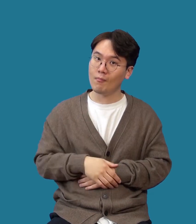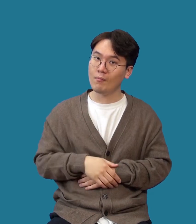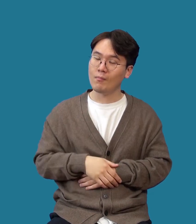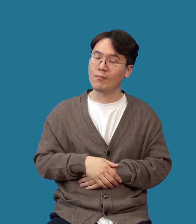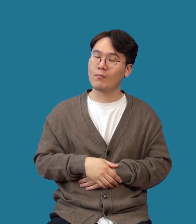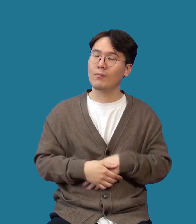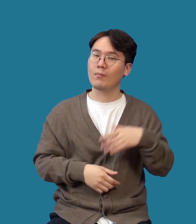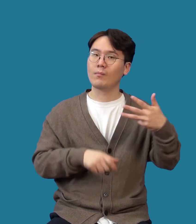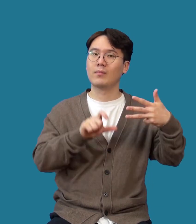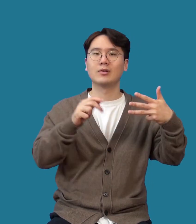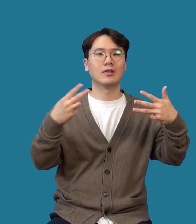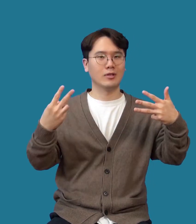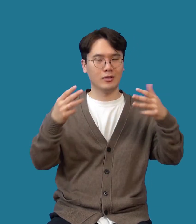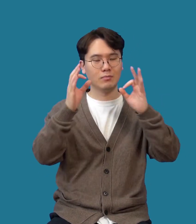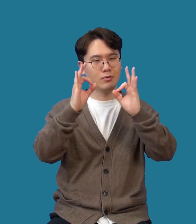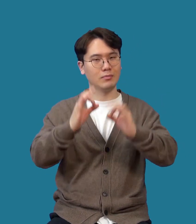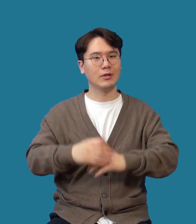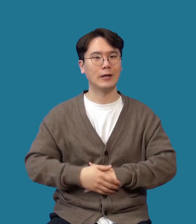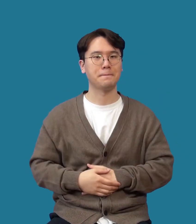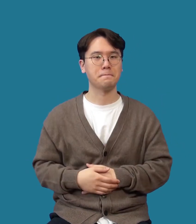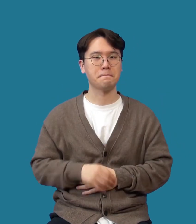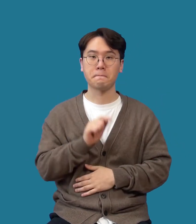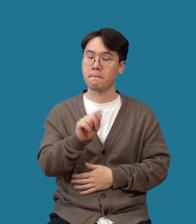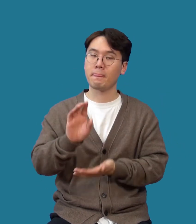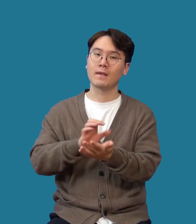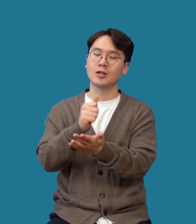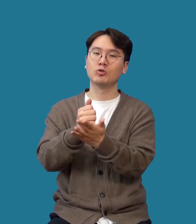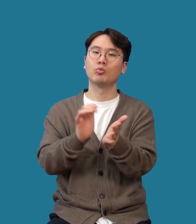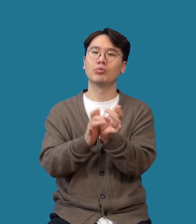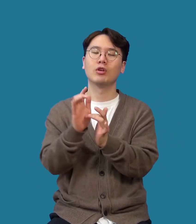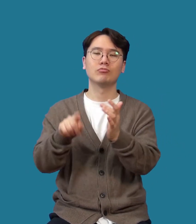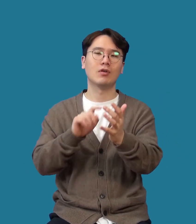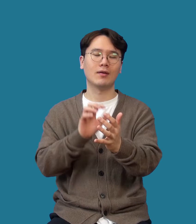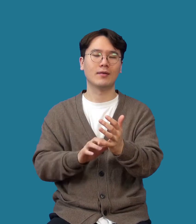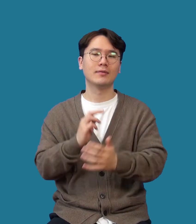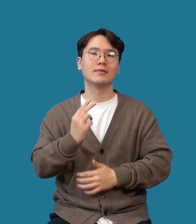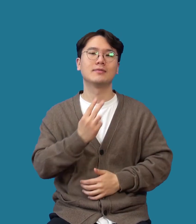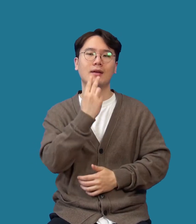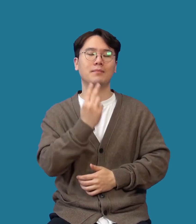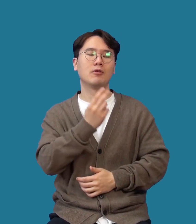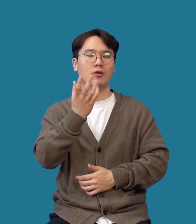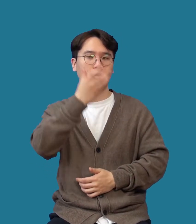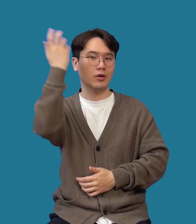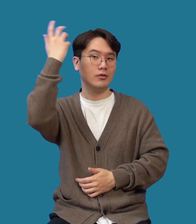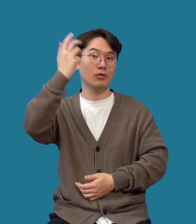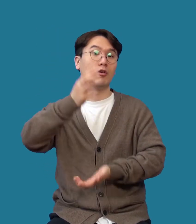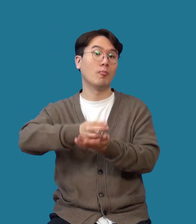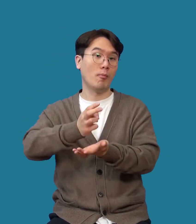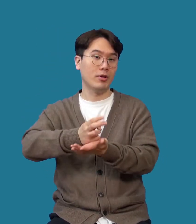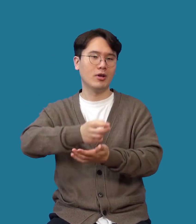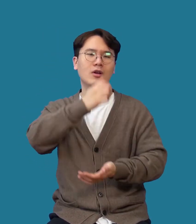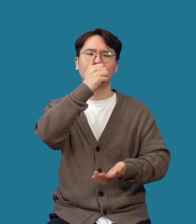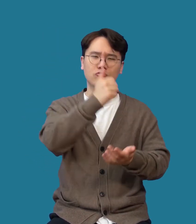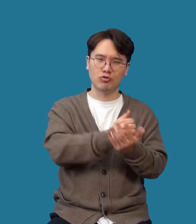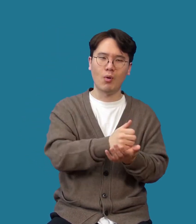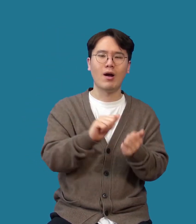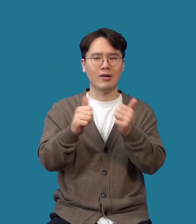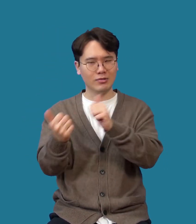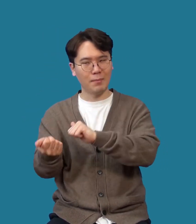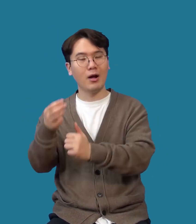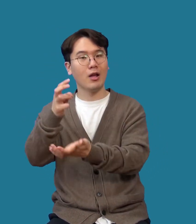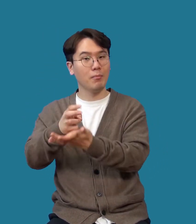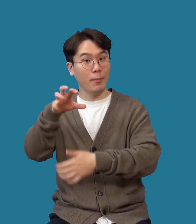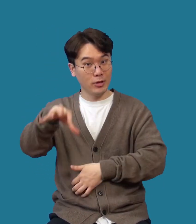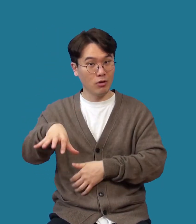8장 2절을 봅시다. 이는 그리스도 예수 안에 있는 생명의 성령의 법이 죄와 사망의 법에서